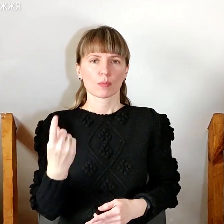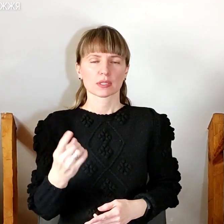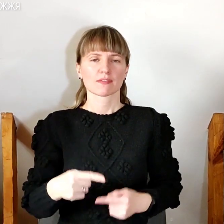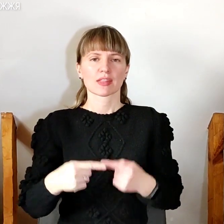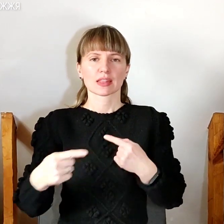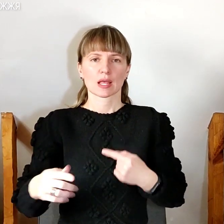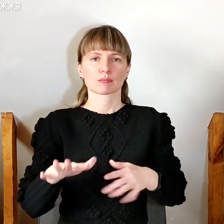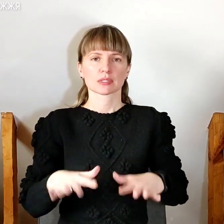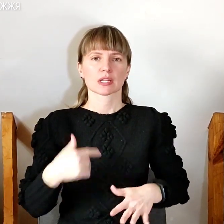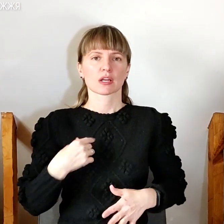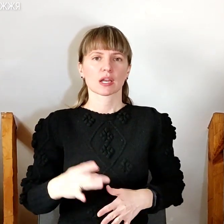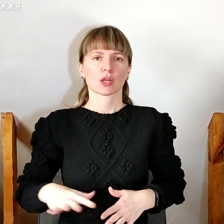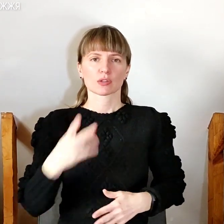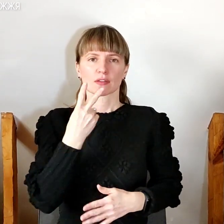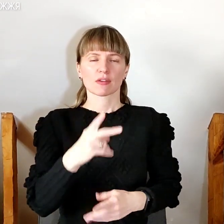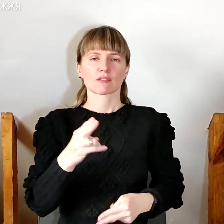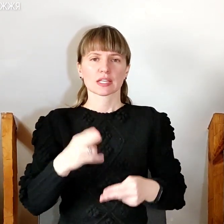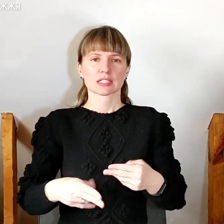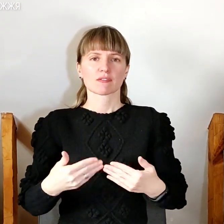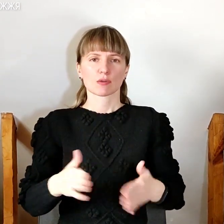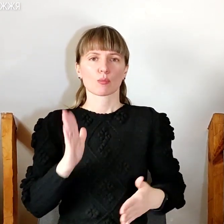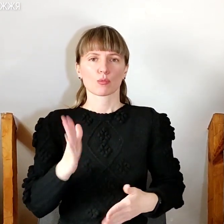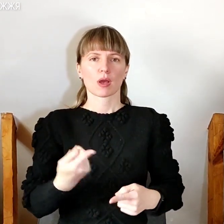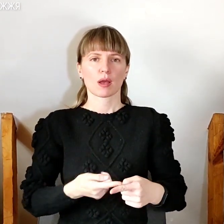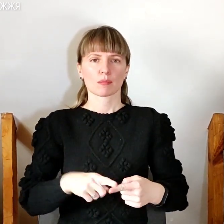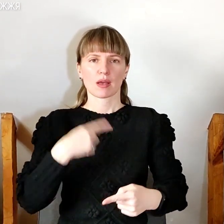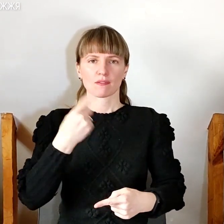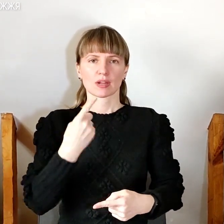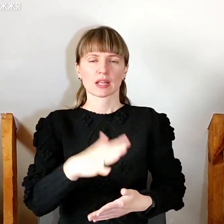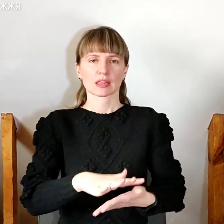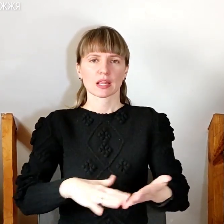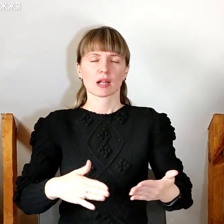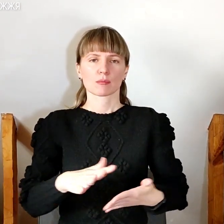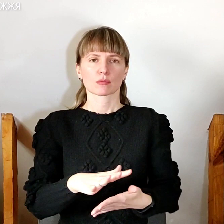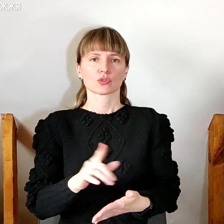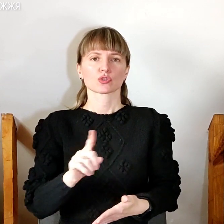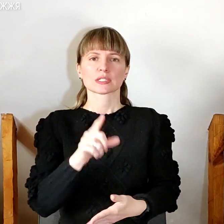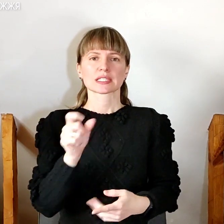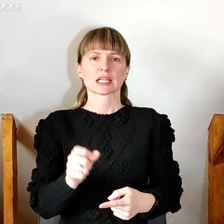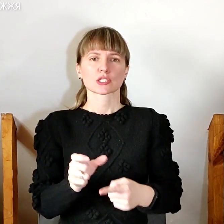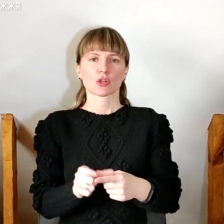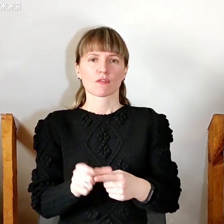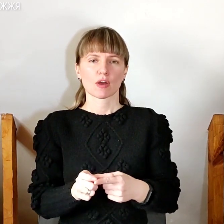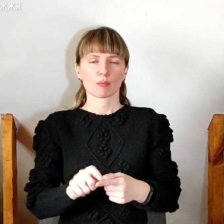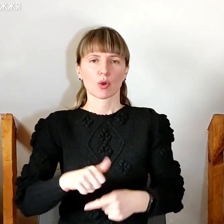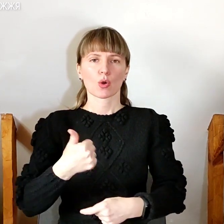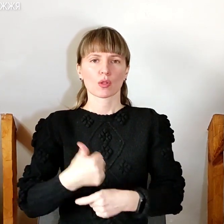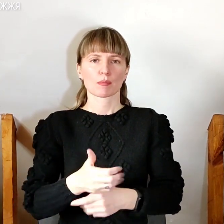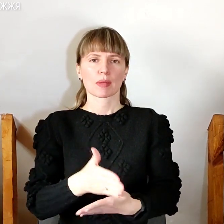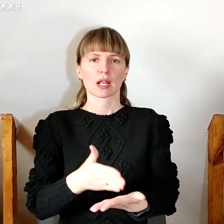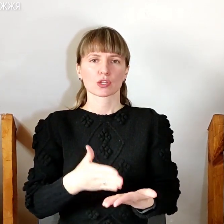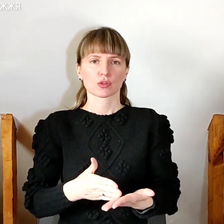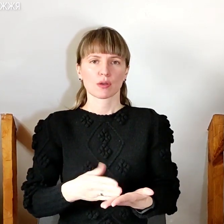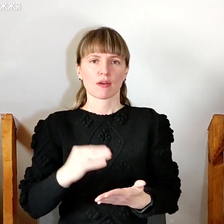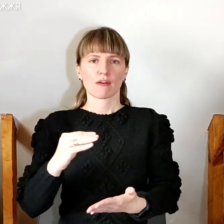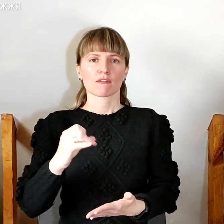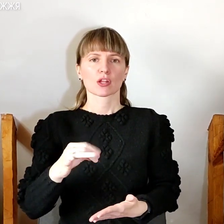це говорити. Також далі продовжимо, що за словами голови Мелітополя Івана Федорова, також є проблема з видачею готівкових коштів